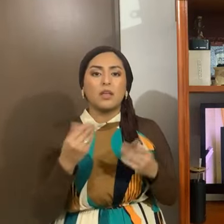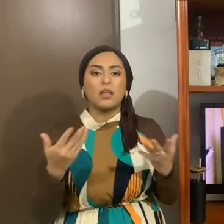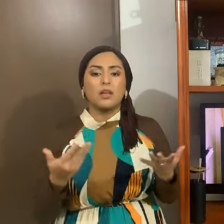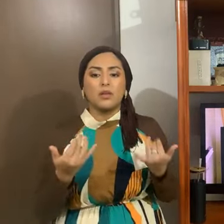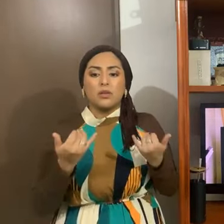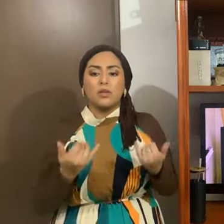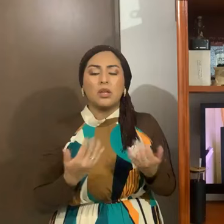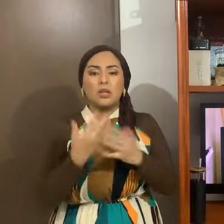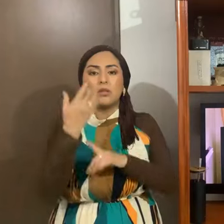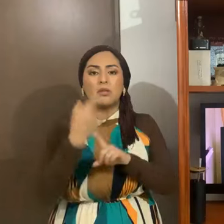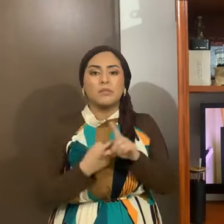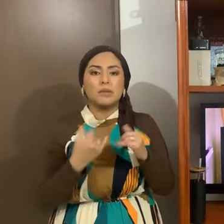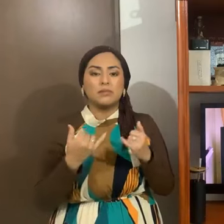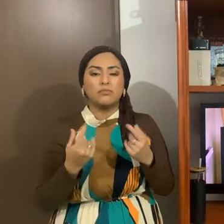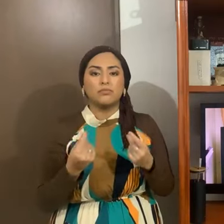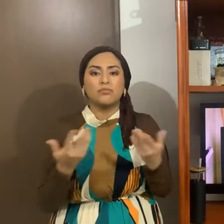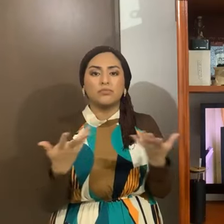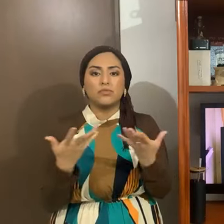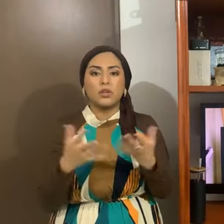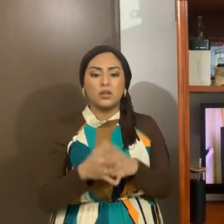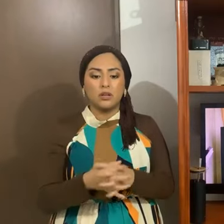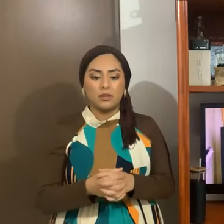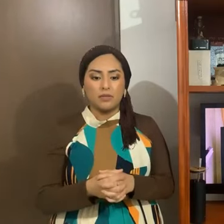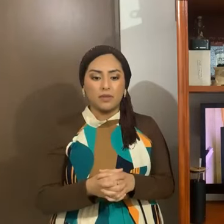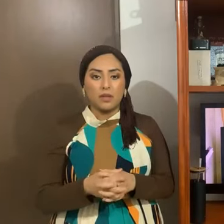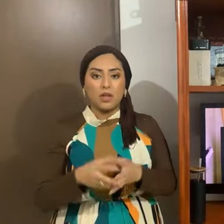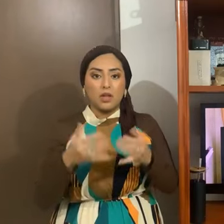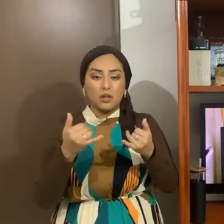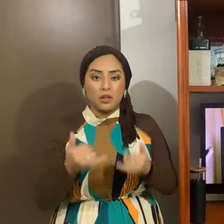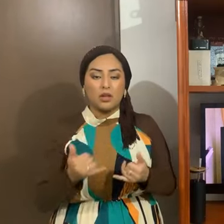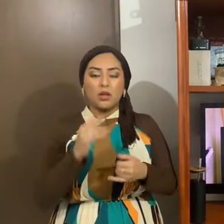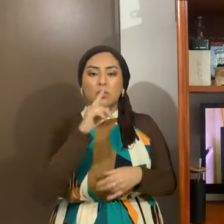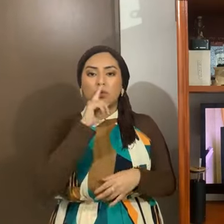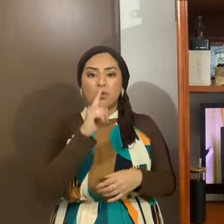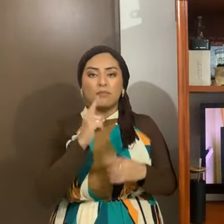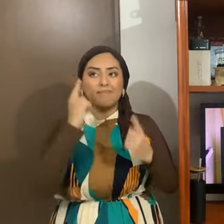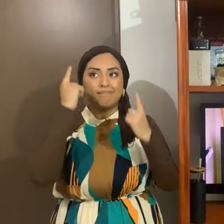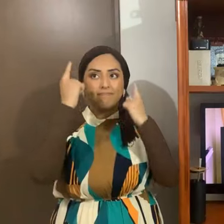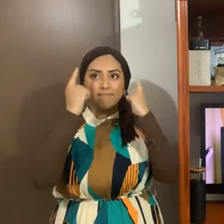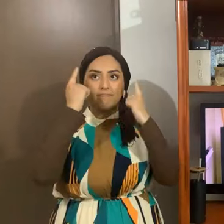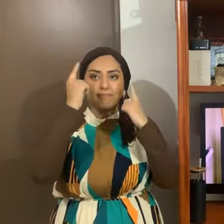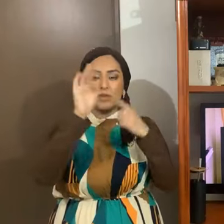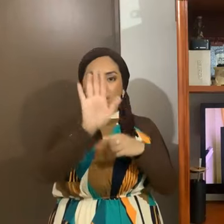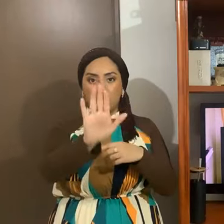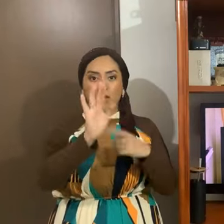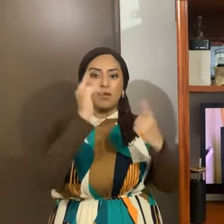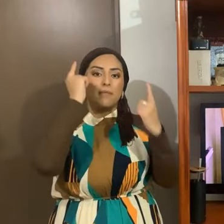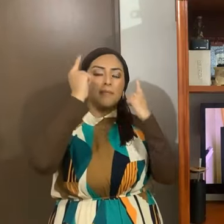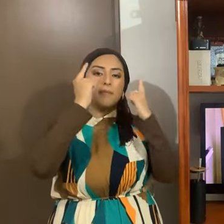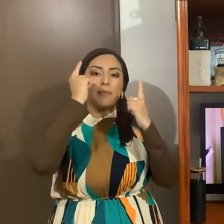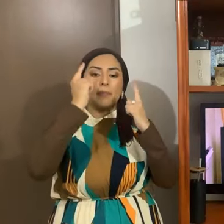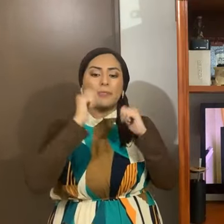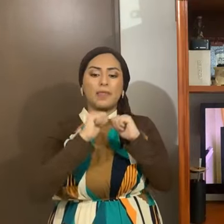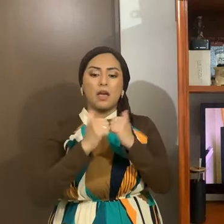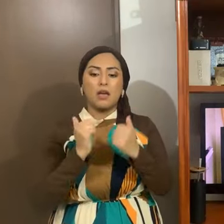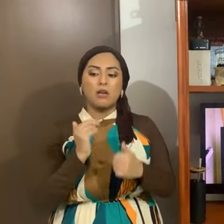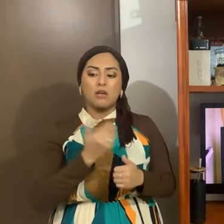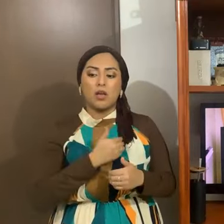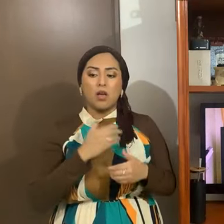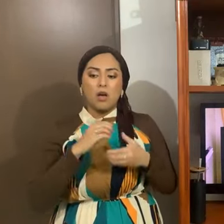Rosh Chodesh, llamado Sahim? Hacer verdaderamente una reflexión. Pensar en cómo está nuestra